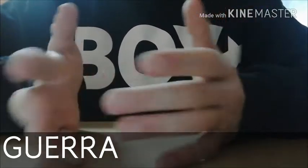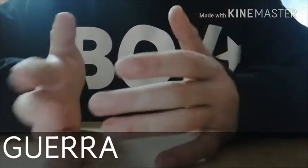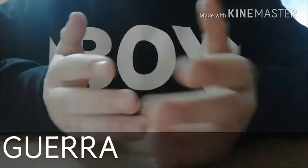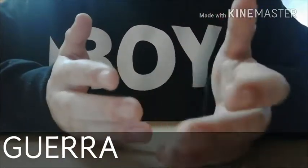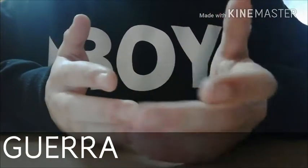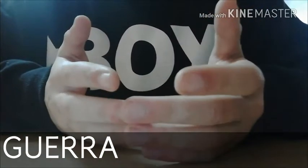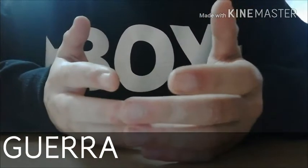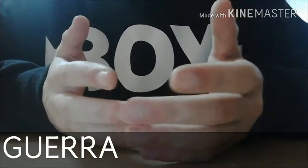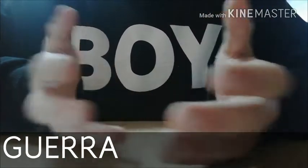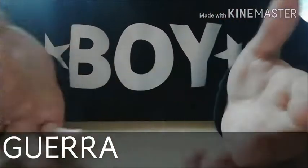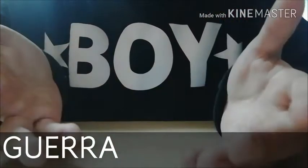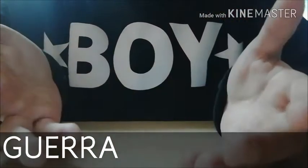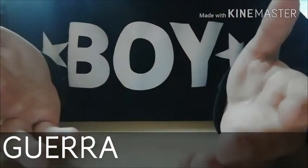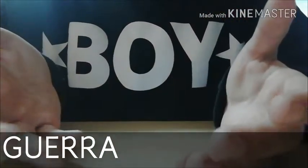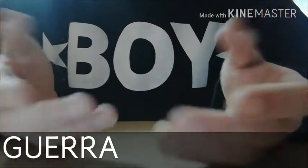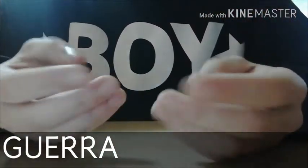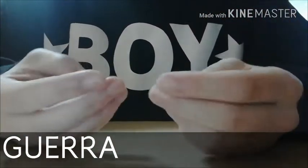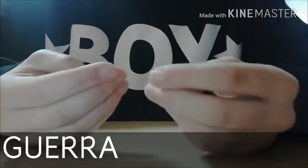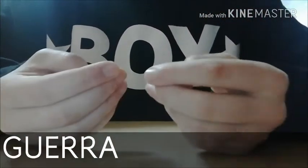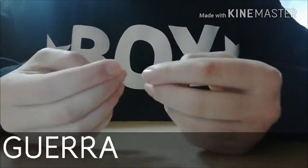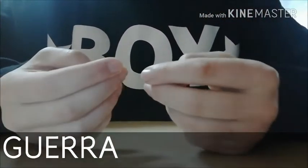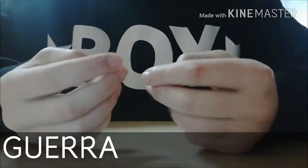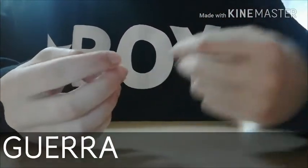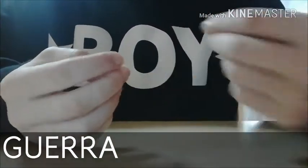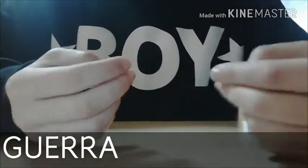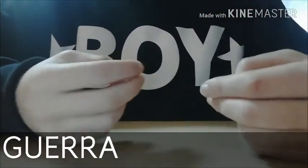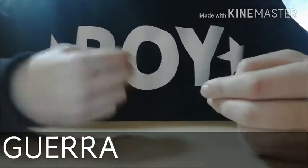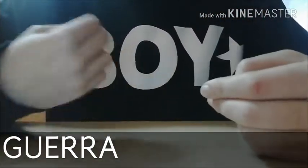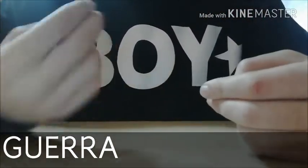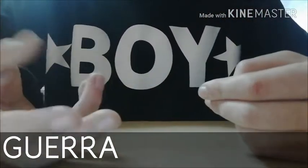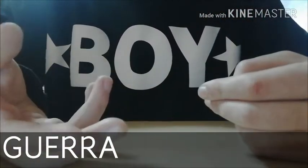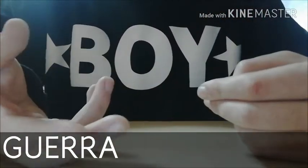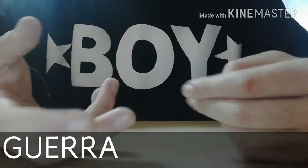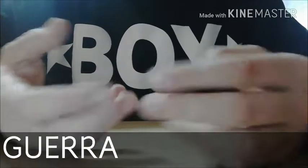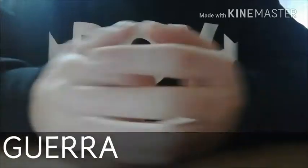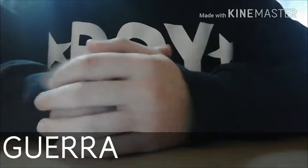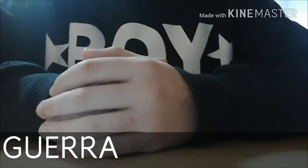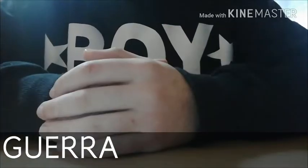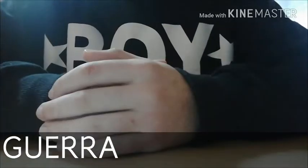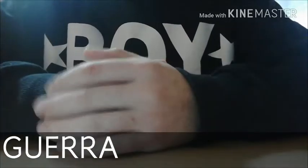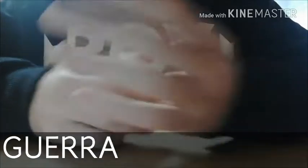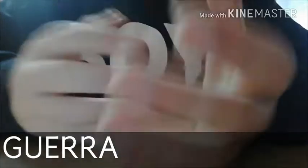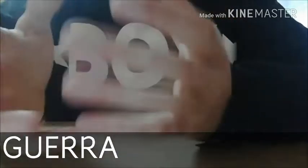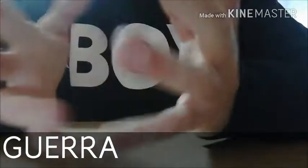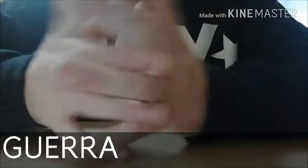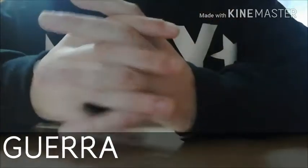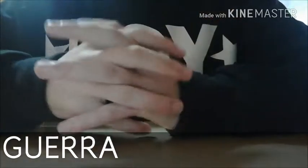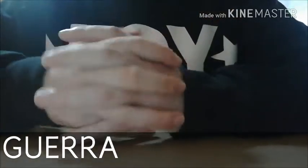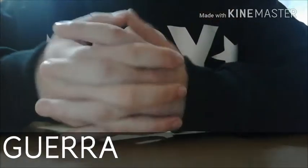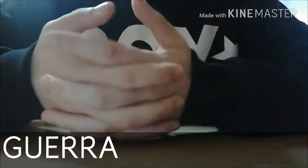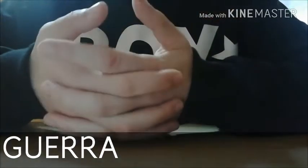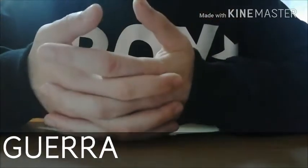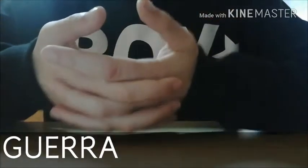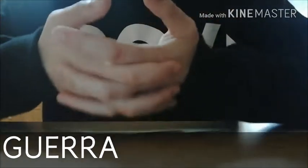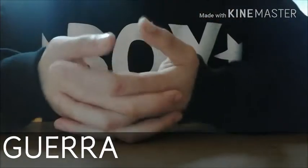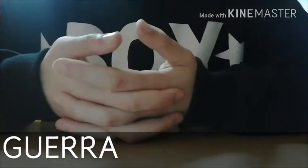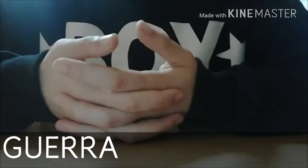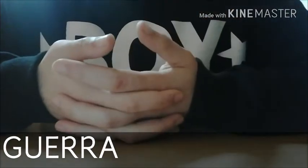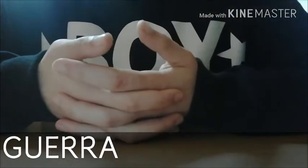di scuola poi c'è una guerra perché mi sto confrontando io corro altra persona cioè devo sempre ragione e chi vince se ne